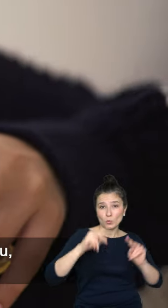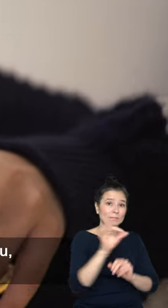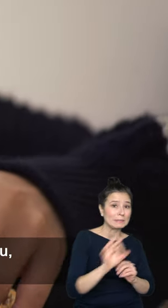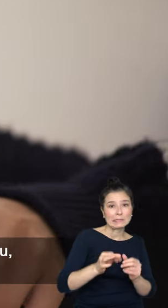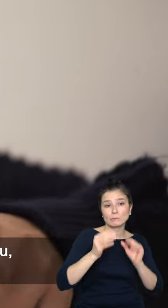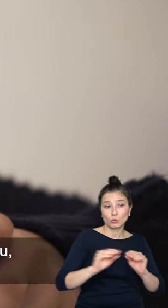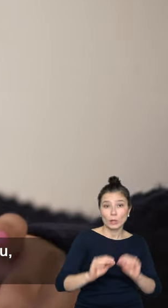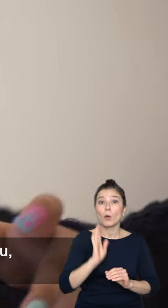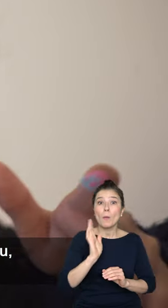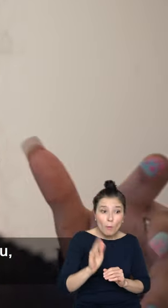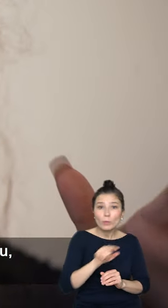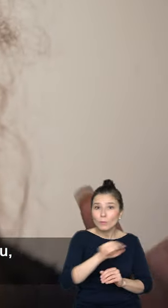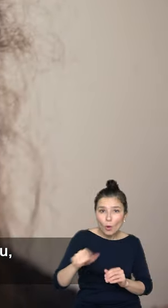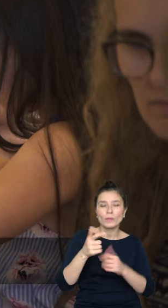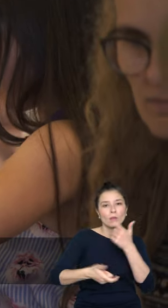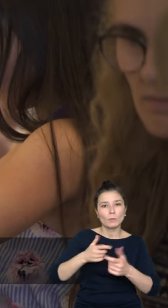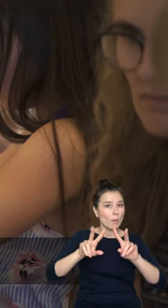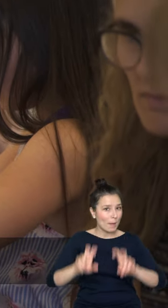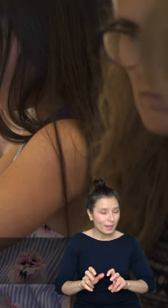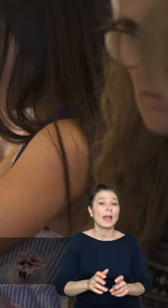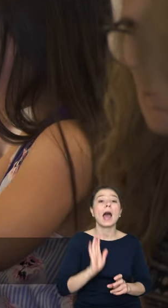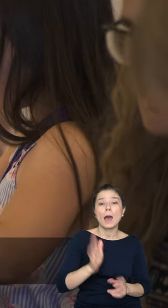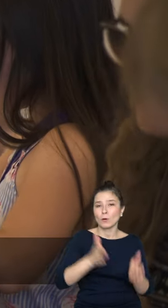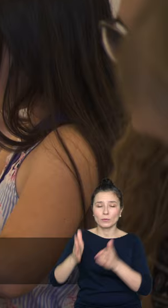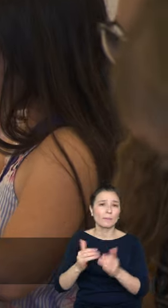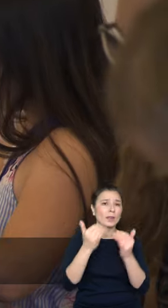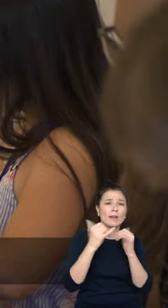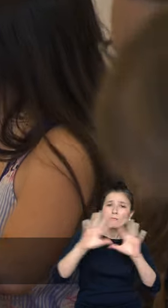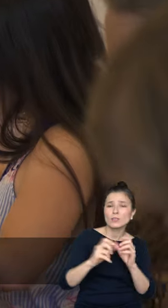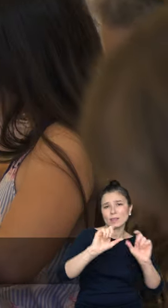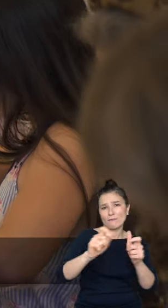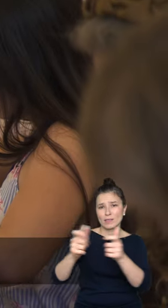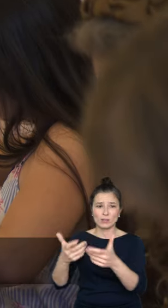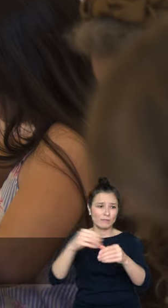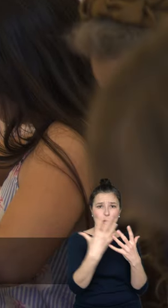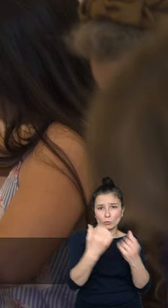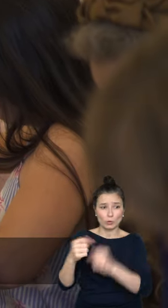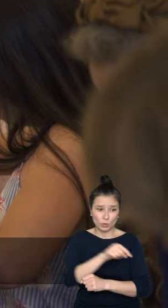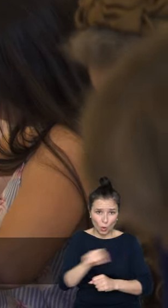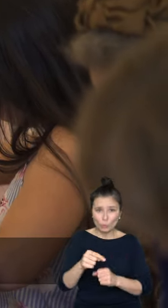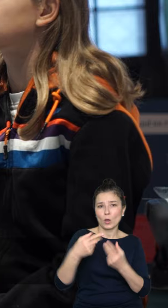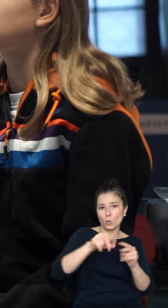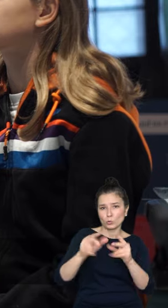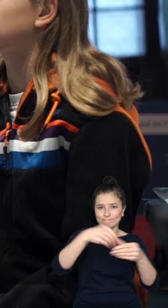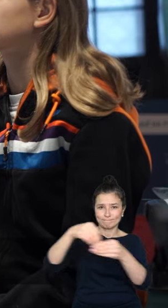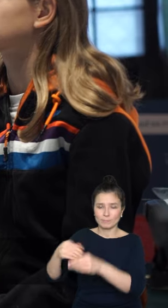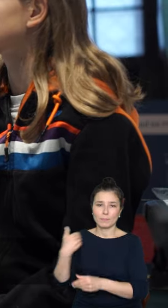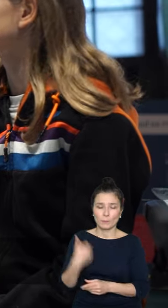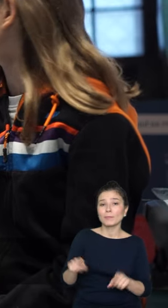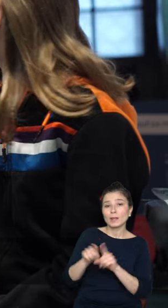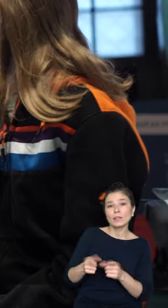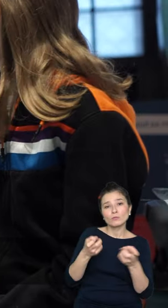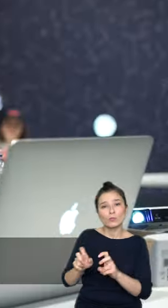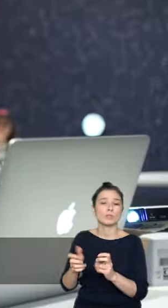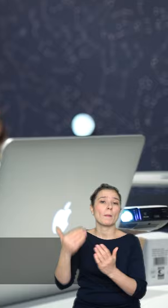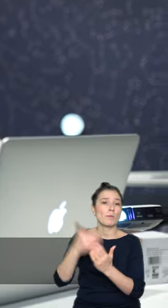szkoleniu, zrobiły swoje badania, a następnie brały udział we wszystkich wydarzeniach z udziałem odbiorców. Powstał także program dla